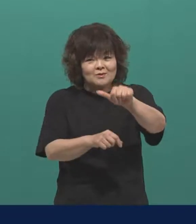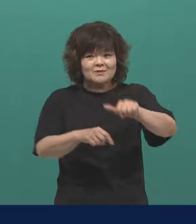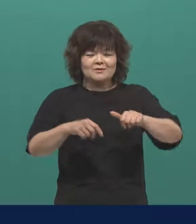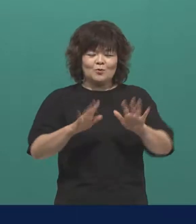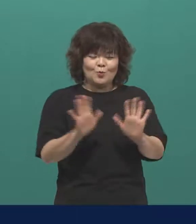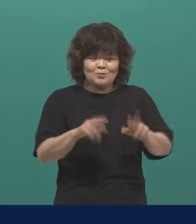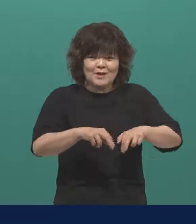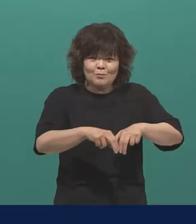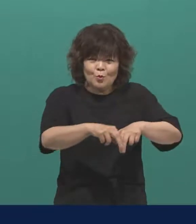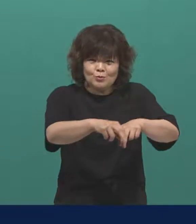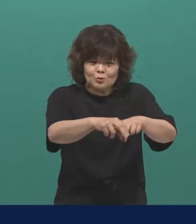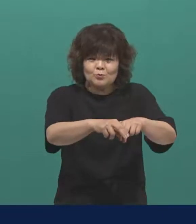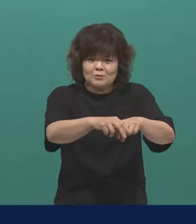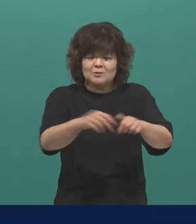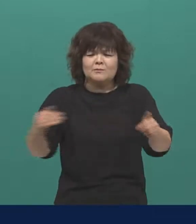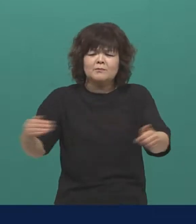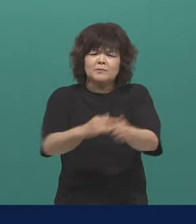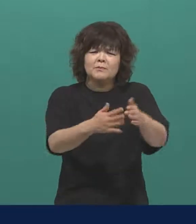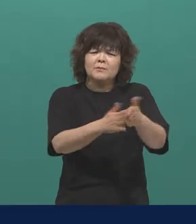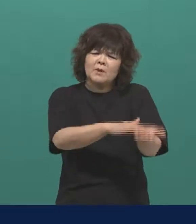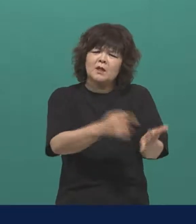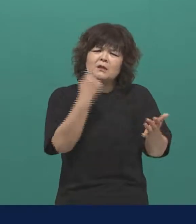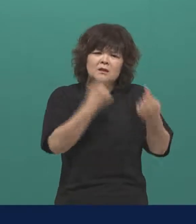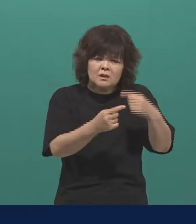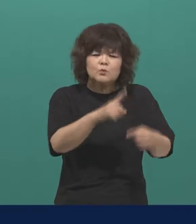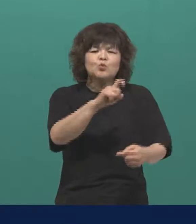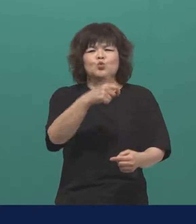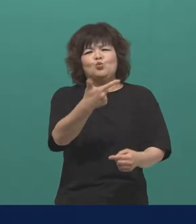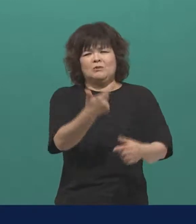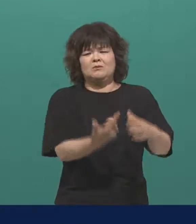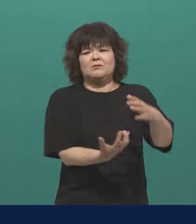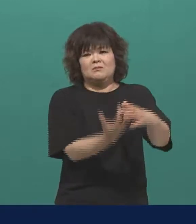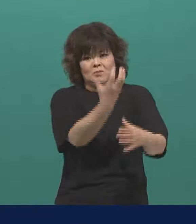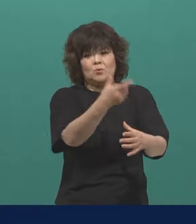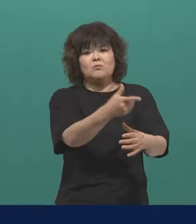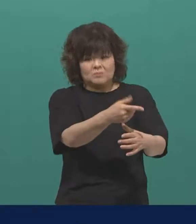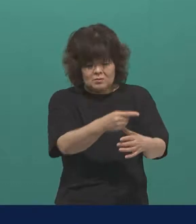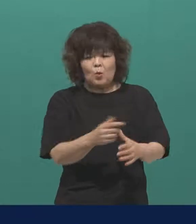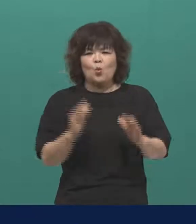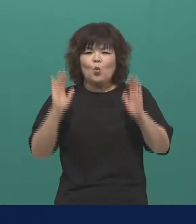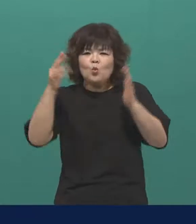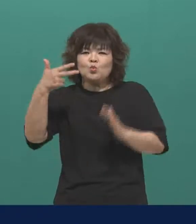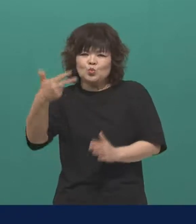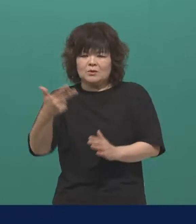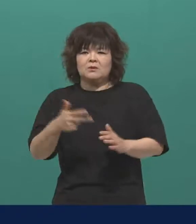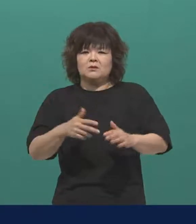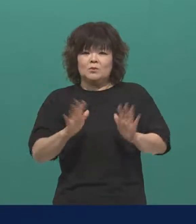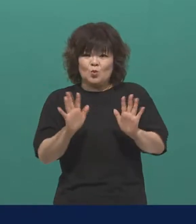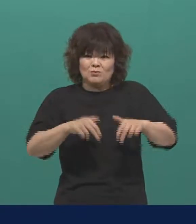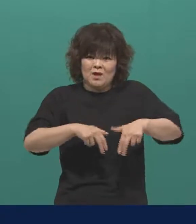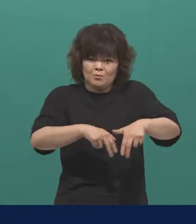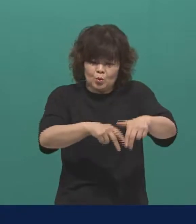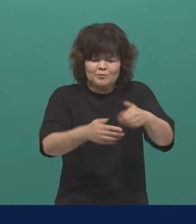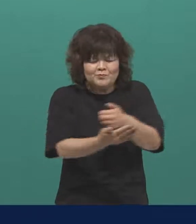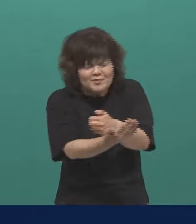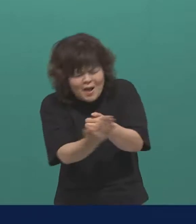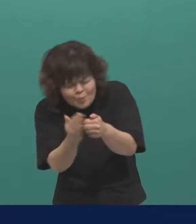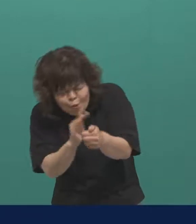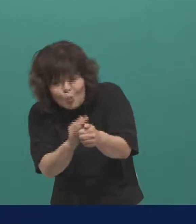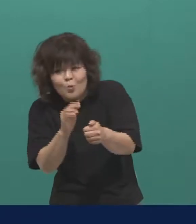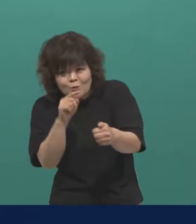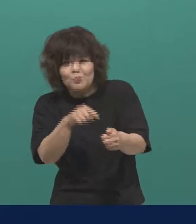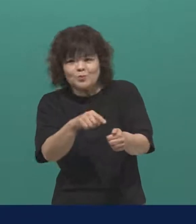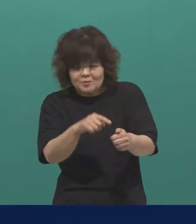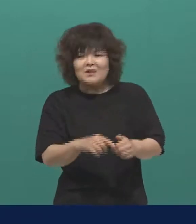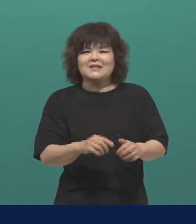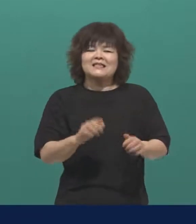今年5月、散歩中の園児ら16人が死傷した事故を受け、大津市は散歩中の園児たち